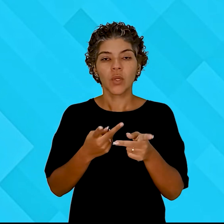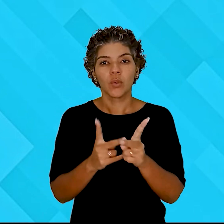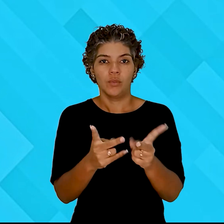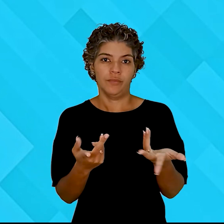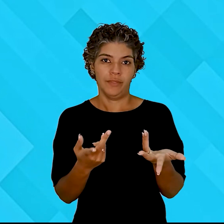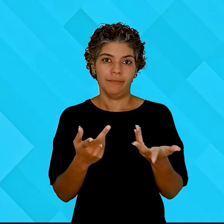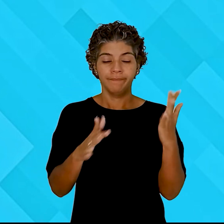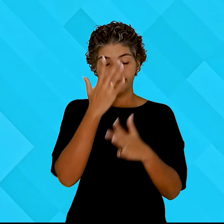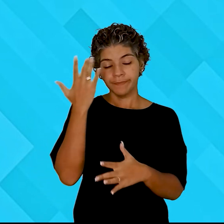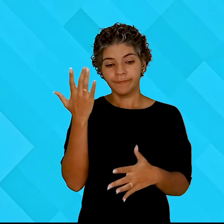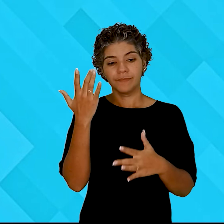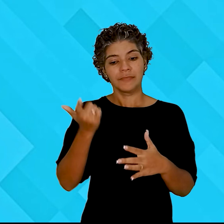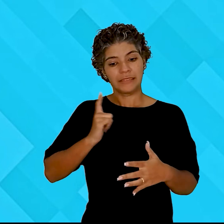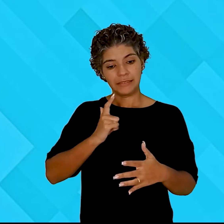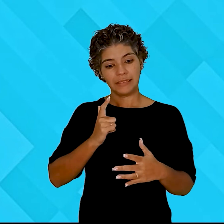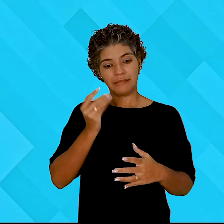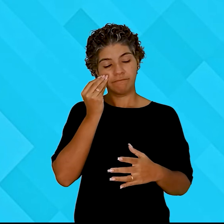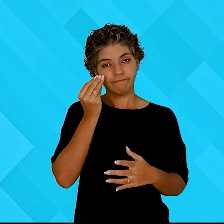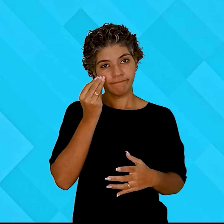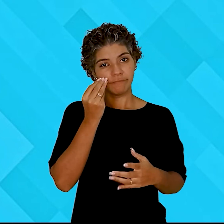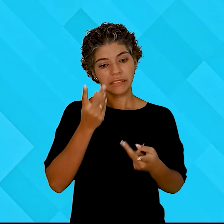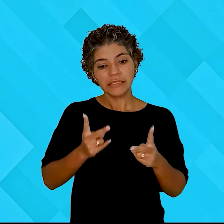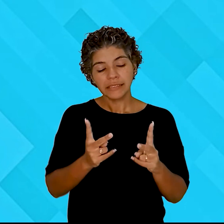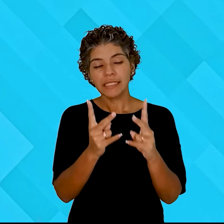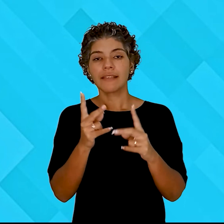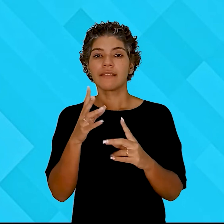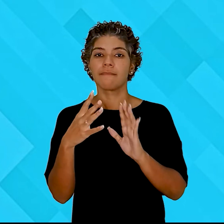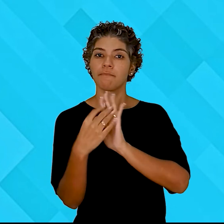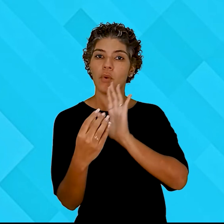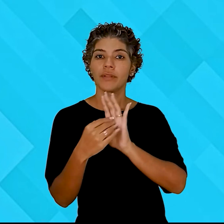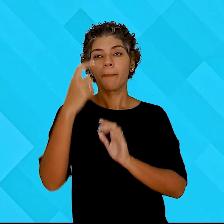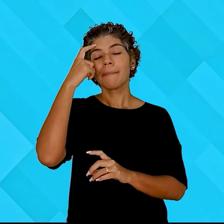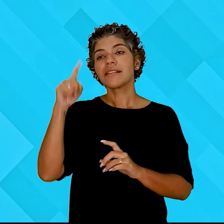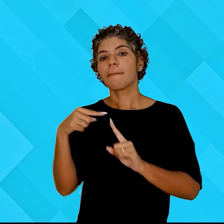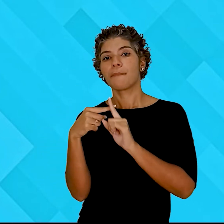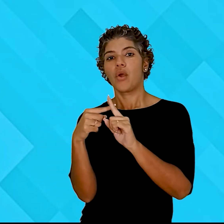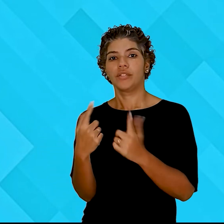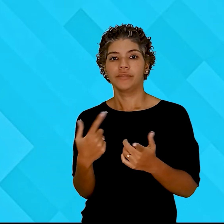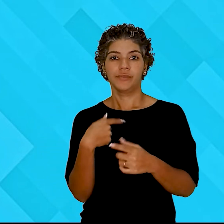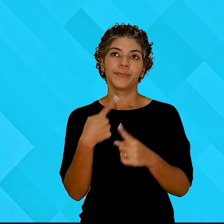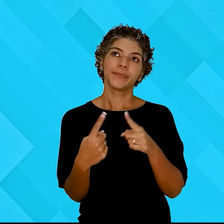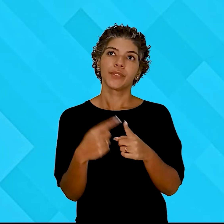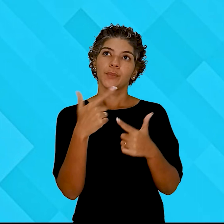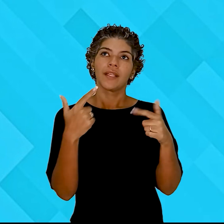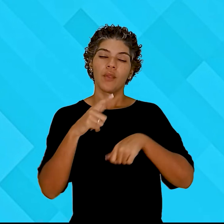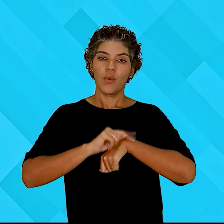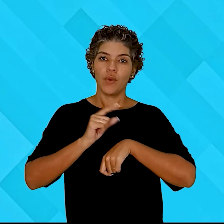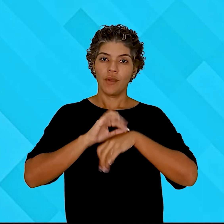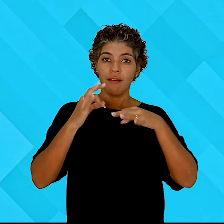mais positivo, porque eu não tenho horário regulado, onde eu vou ganhar R$3.000, por exemplo, ao invés de